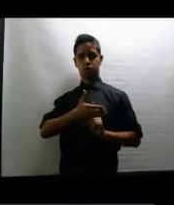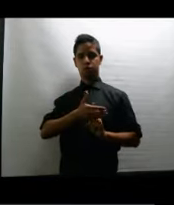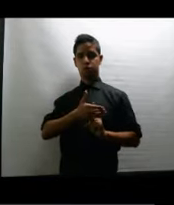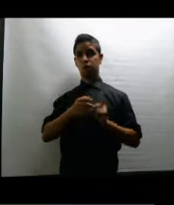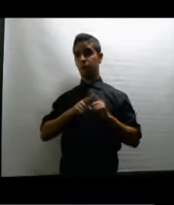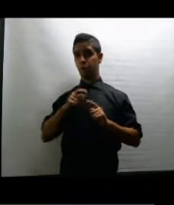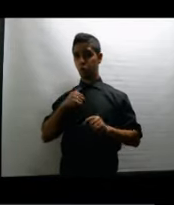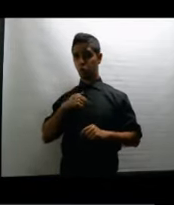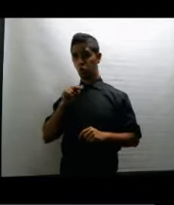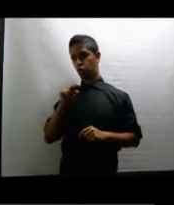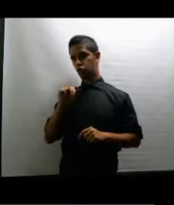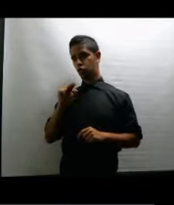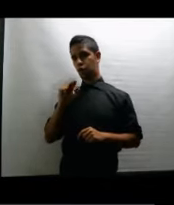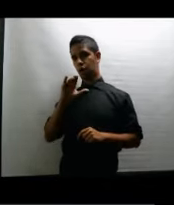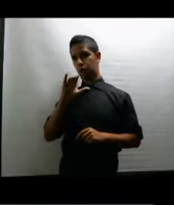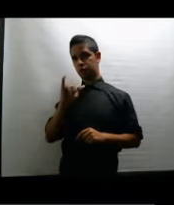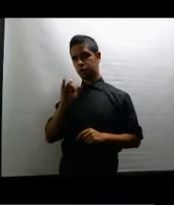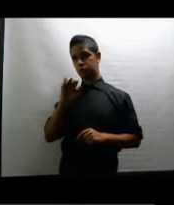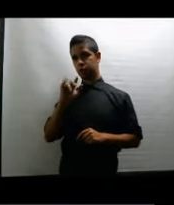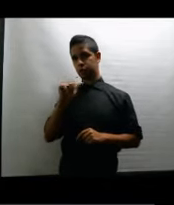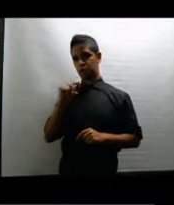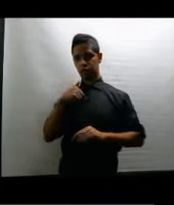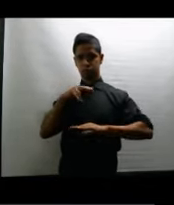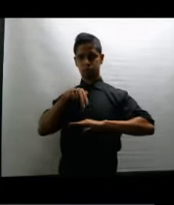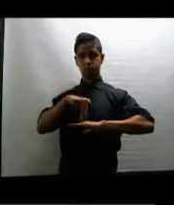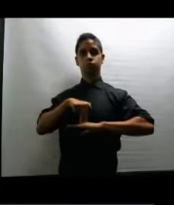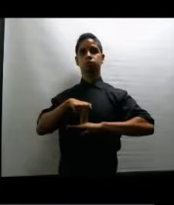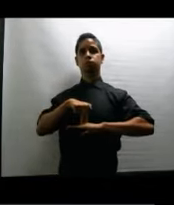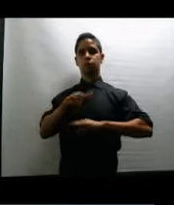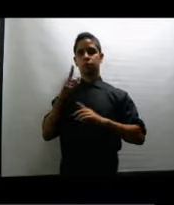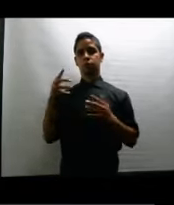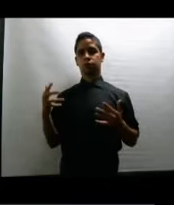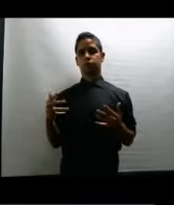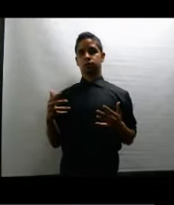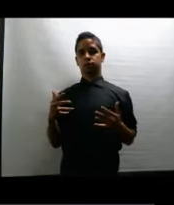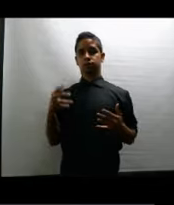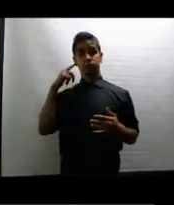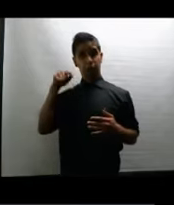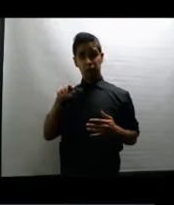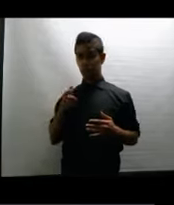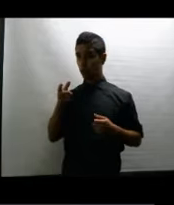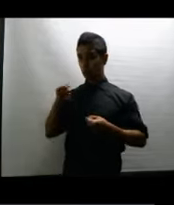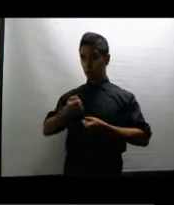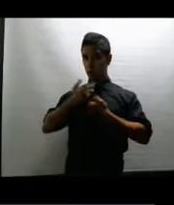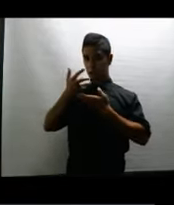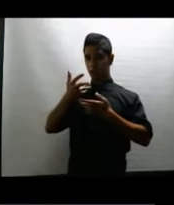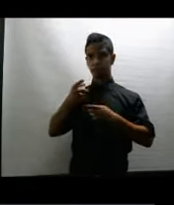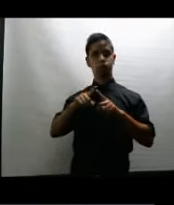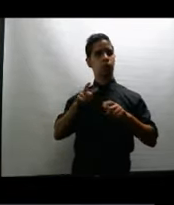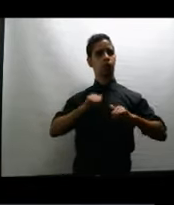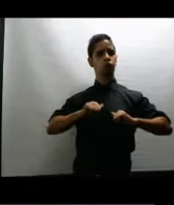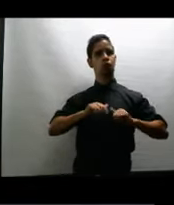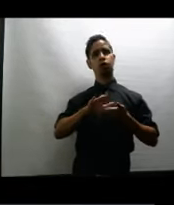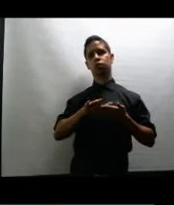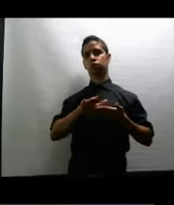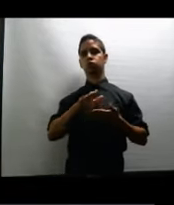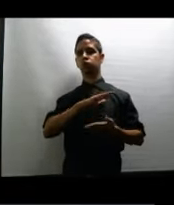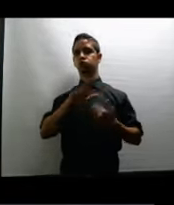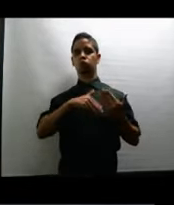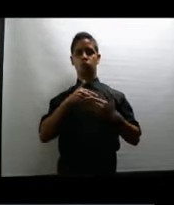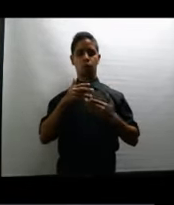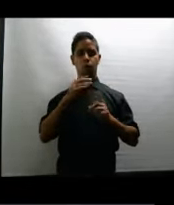Millán pararse frente a un público, para mí eso era terrorífico. Pero para cantar, o sea. Para cantar. Sí, no, para actuar no tenía ningún problema. Todo lo que tuviera